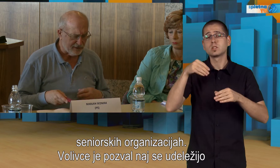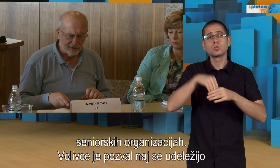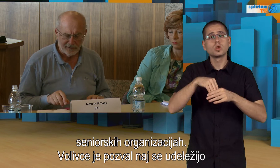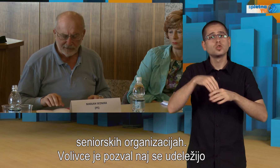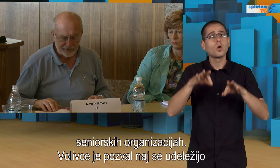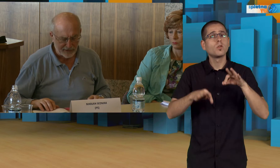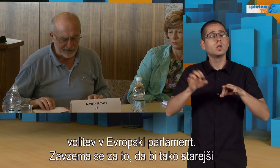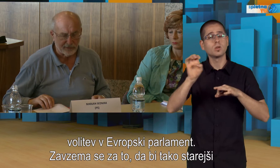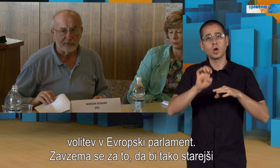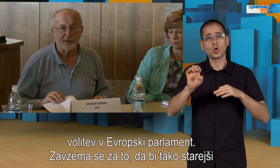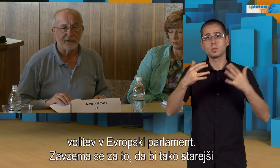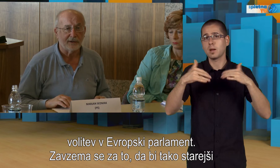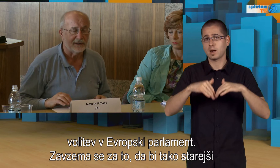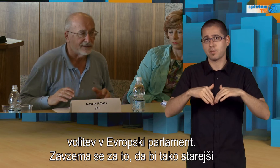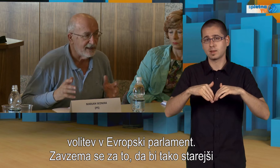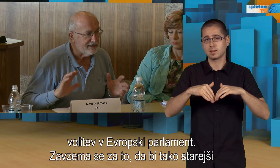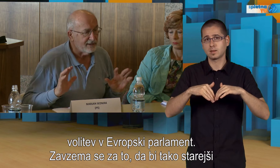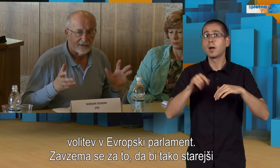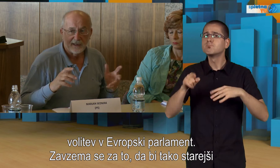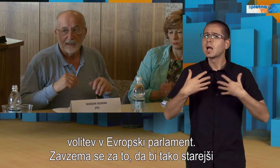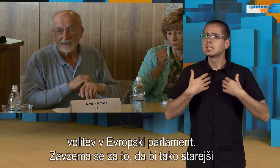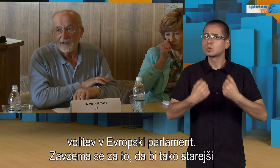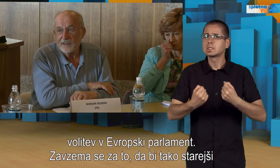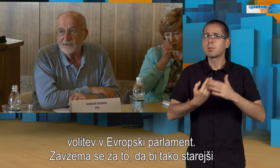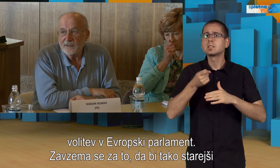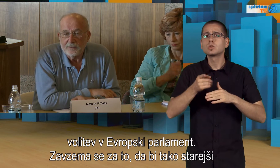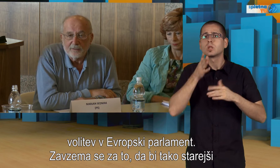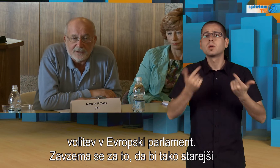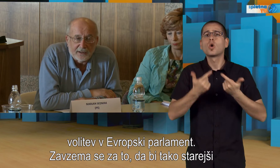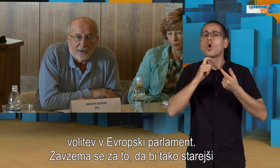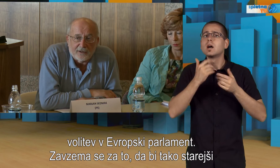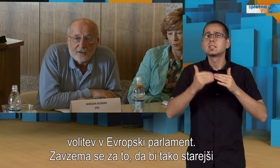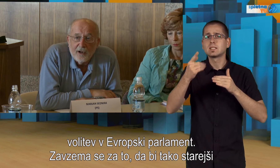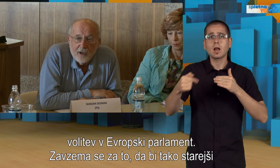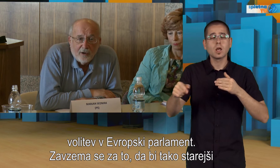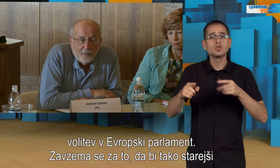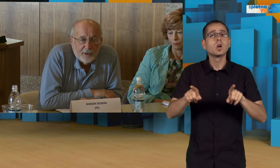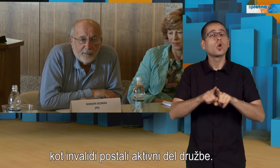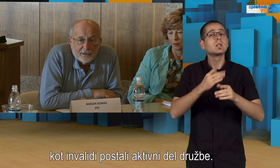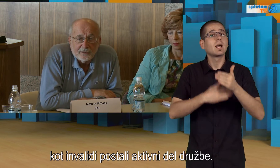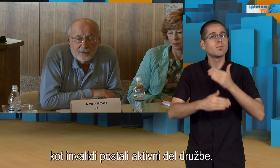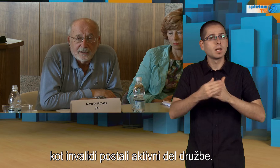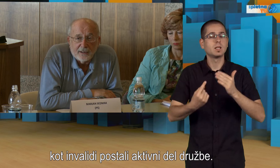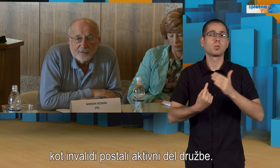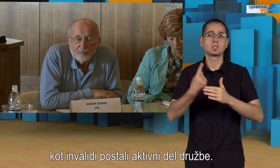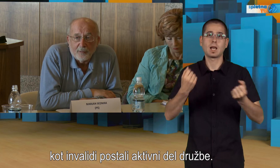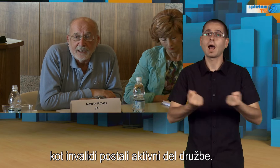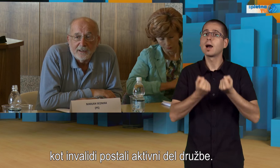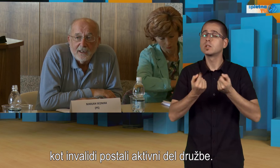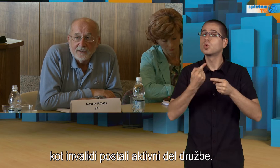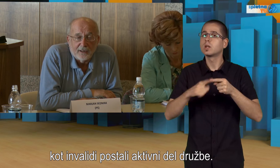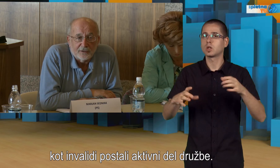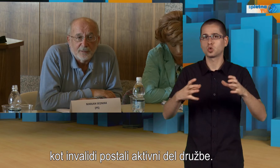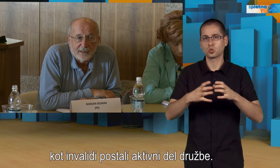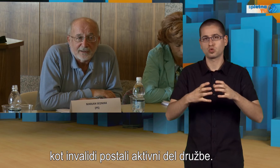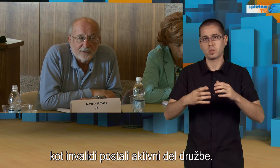naj se udeležijo volitev v Evropski parlament. Zavzema se za to, da bi tako starejši kot invalidi postali aktivni del